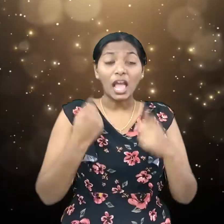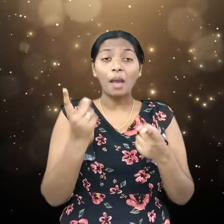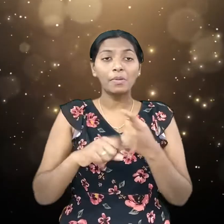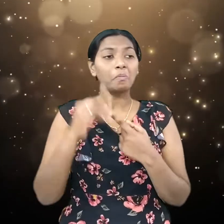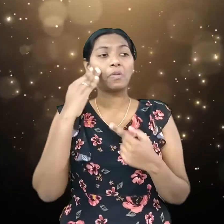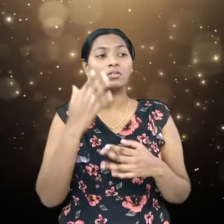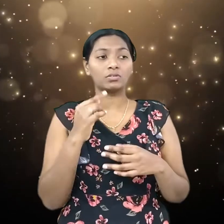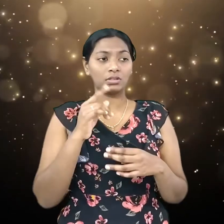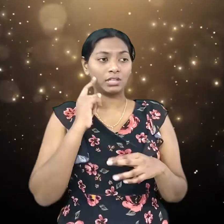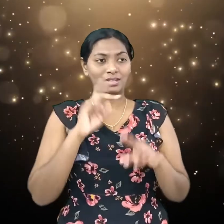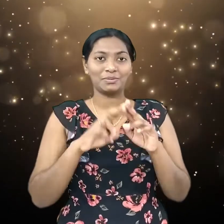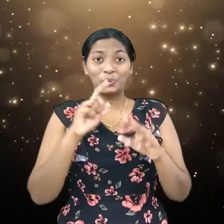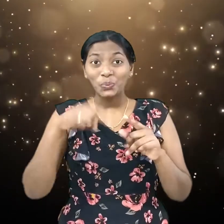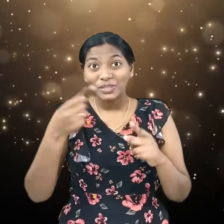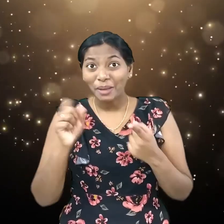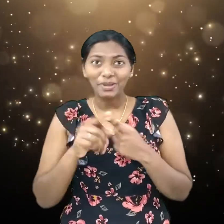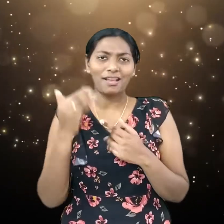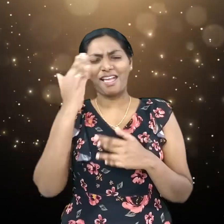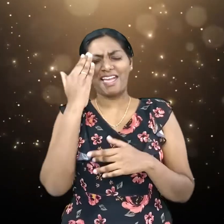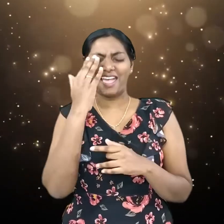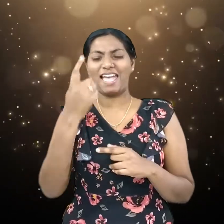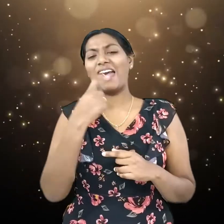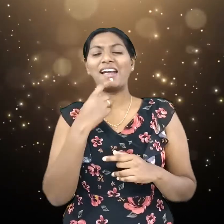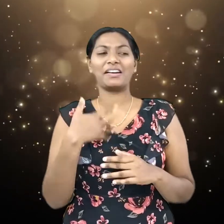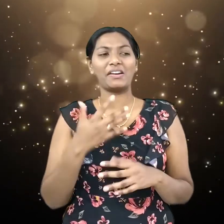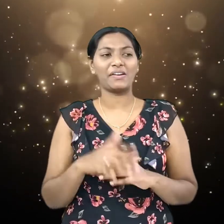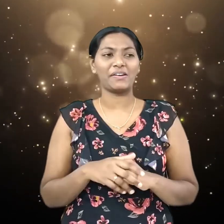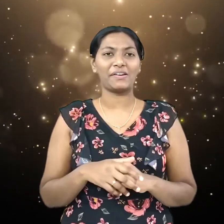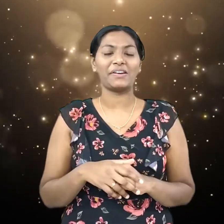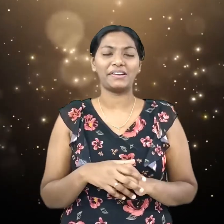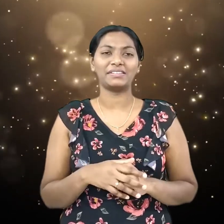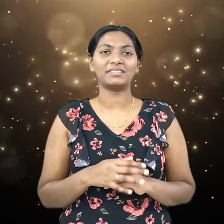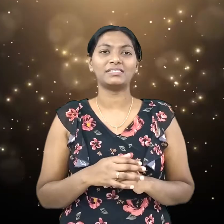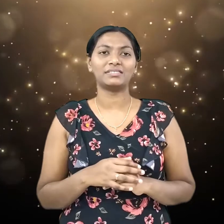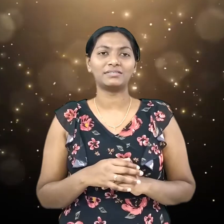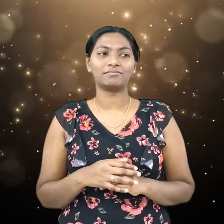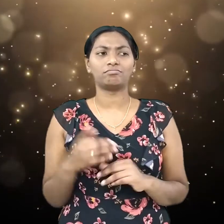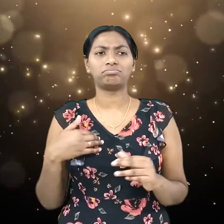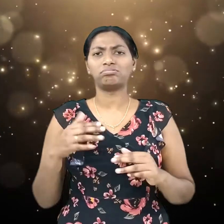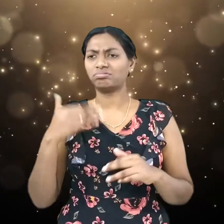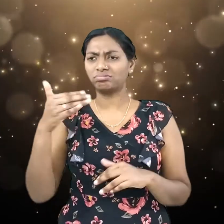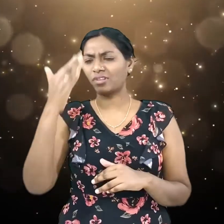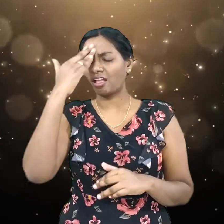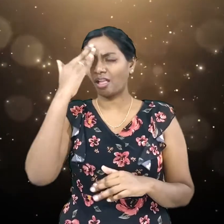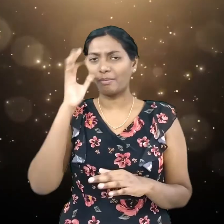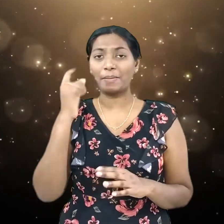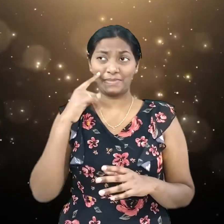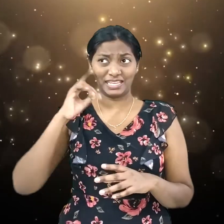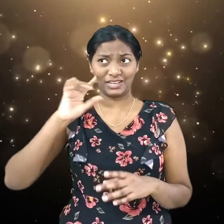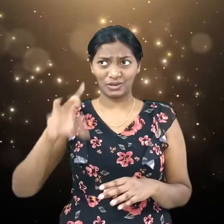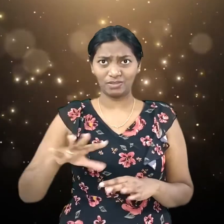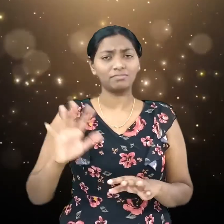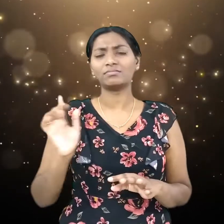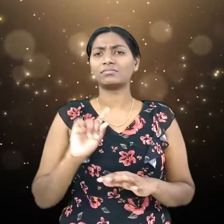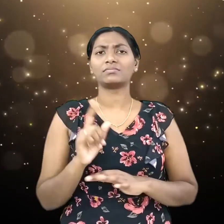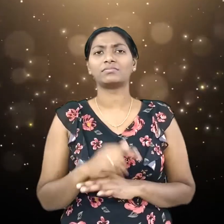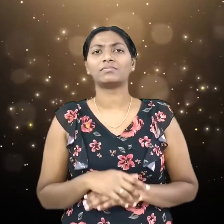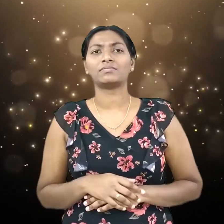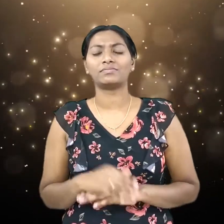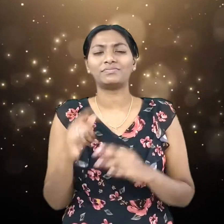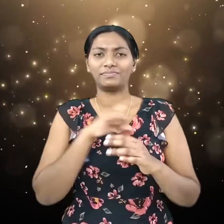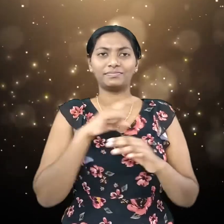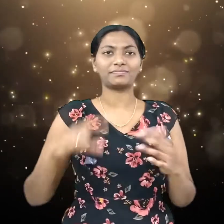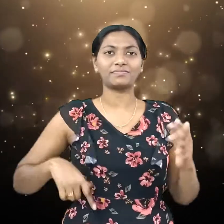यू, वी हैव अ फ्यूचर, वी आर नॉट इग्नोरेंट। प्रेज द लॉर्ड, हालेलुया। हमें पता है भविष्य क्या